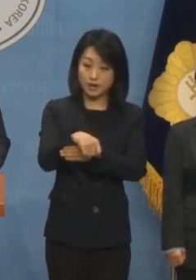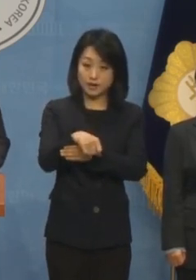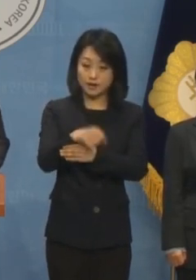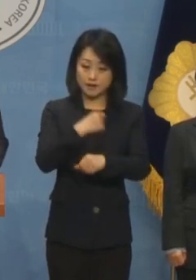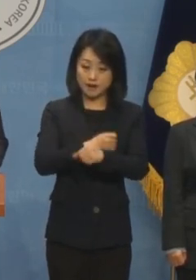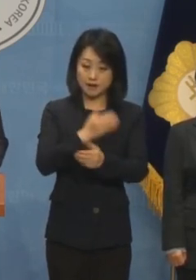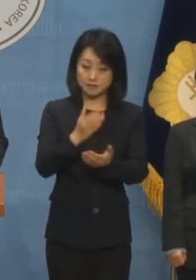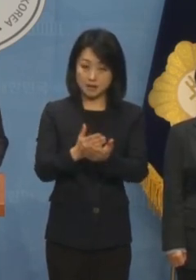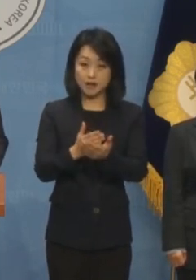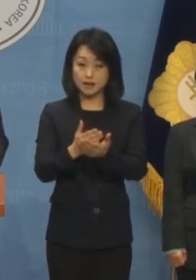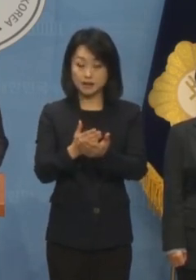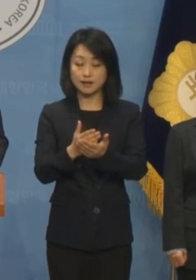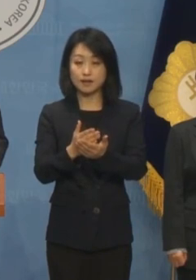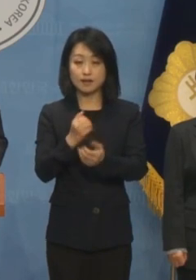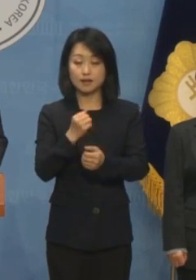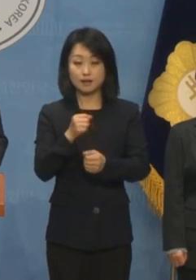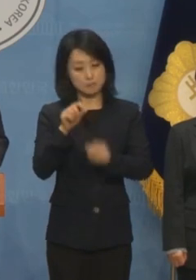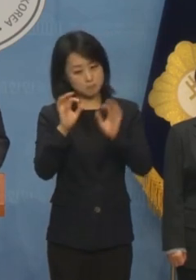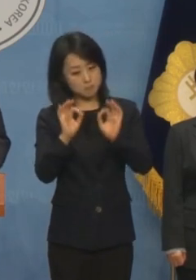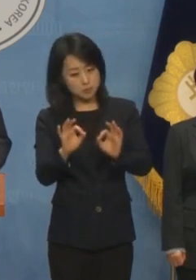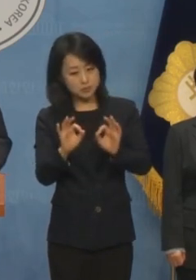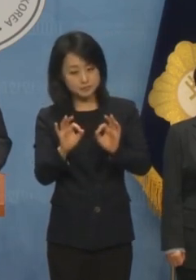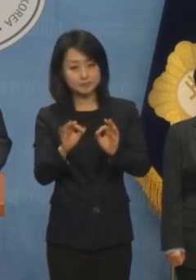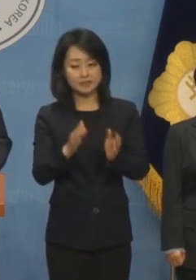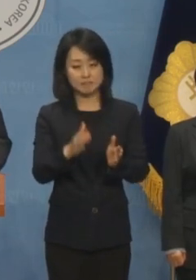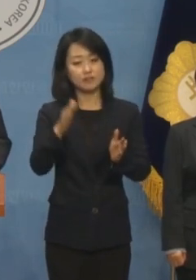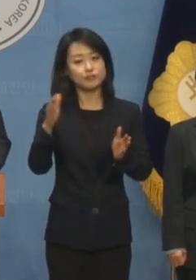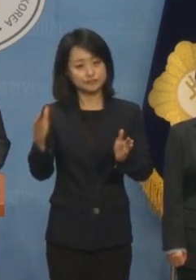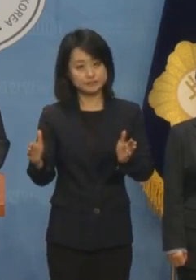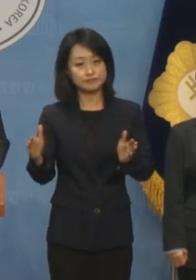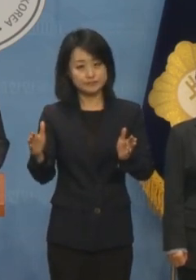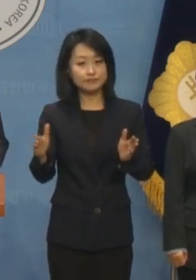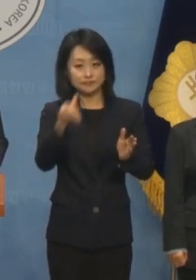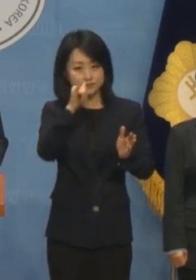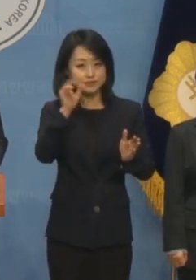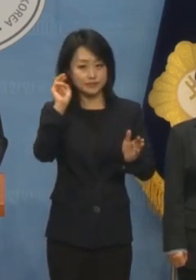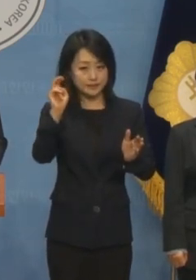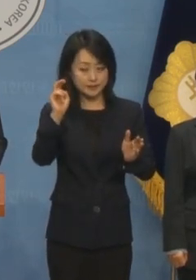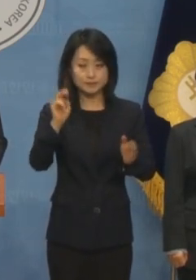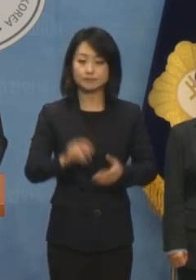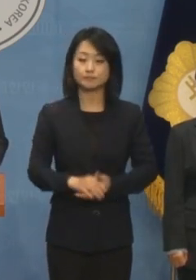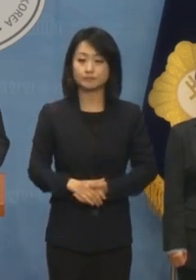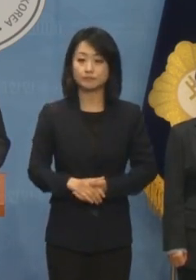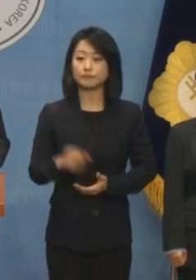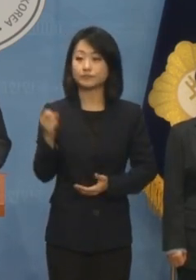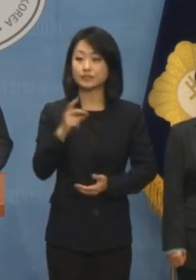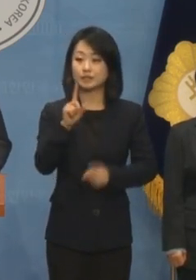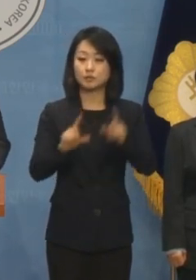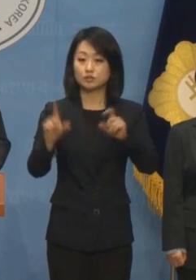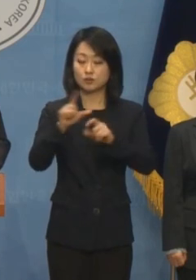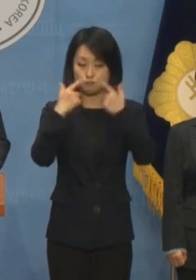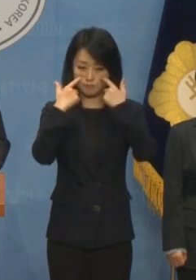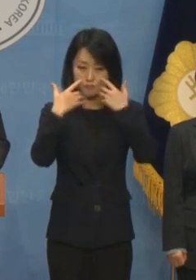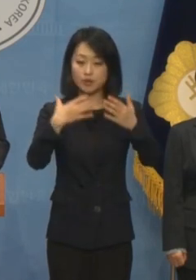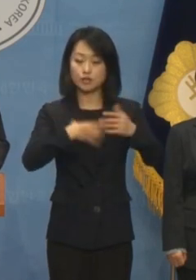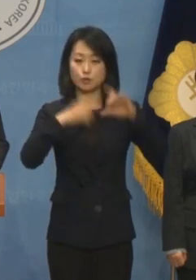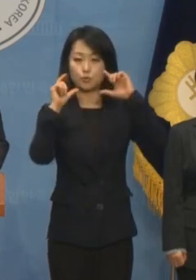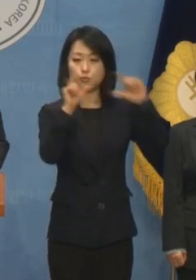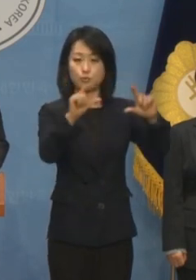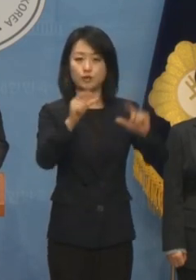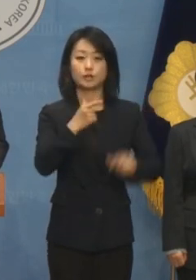현재 분위기는 지정 연장에 무게가 실리고 있다는 전망입니다. 다시 한번 분명히